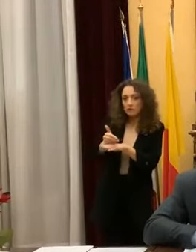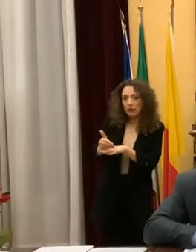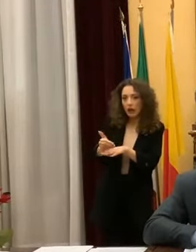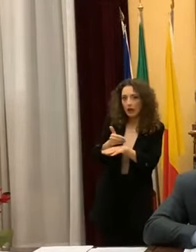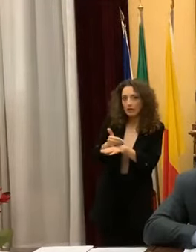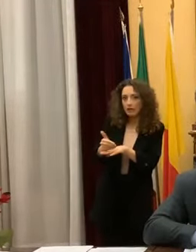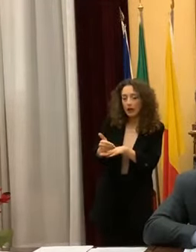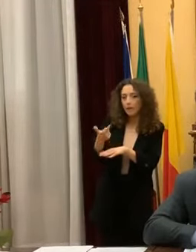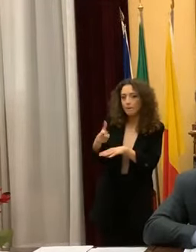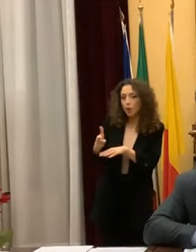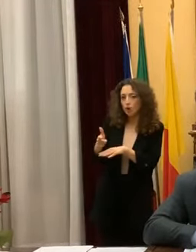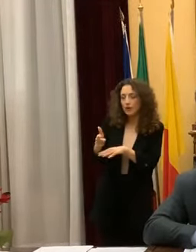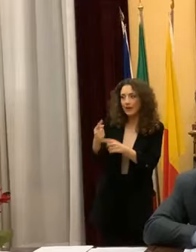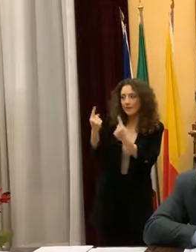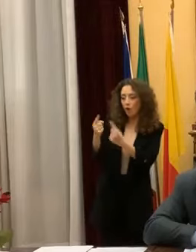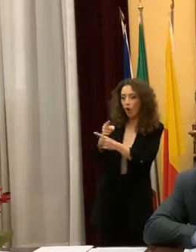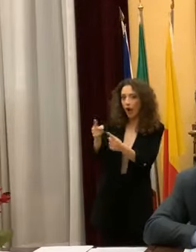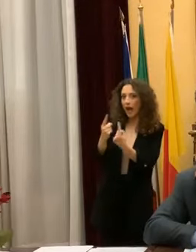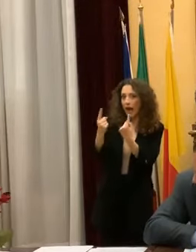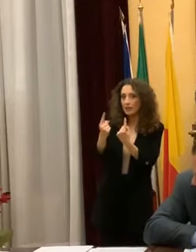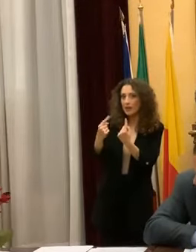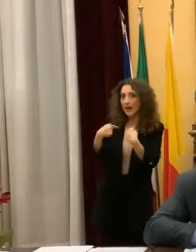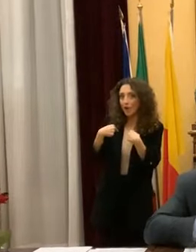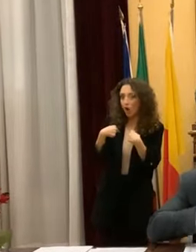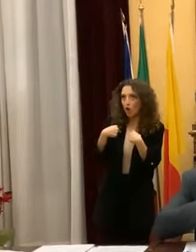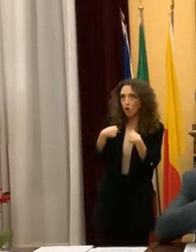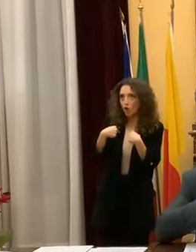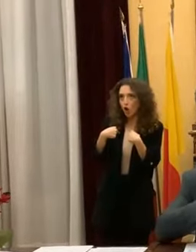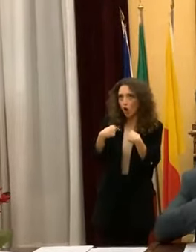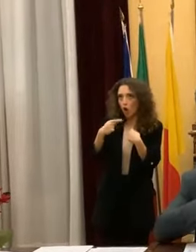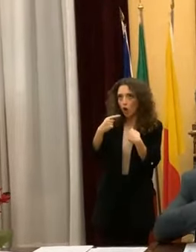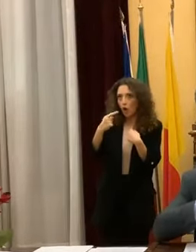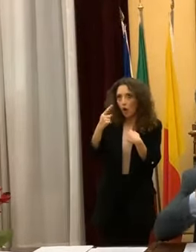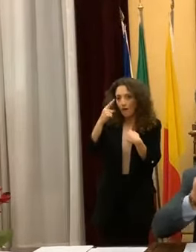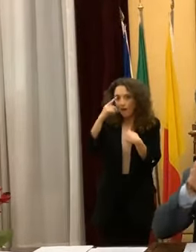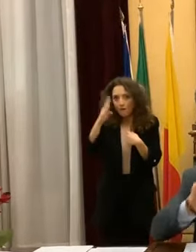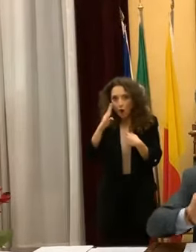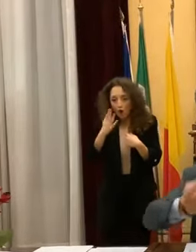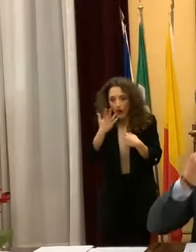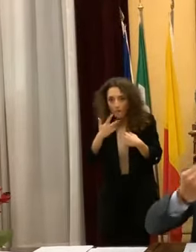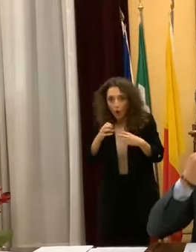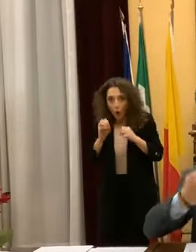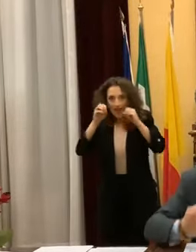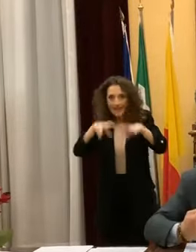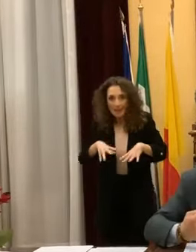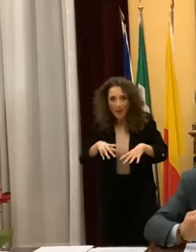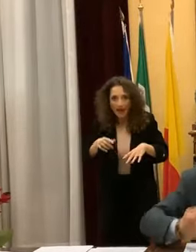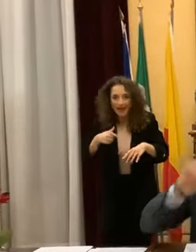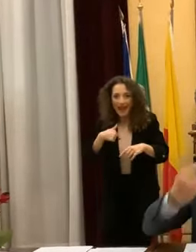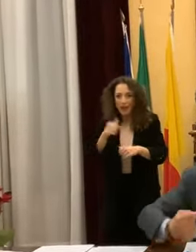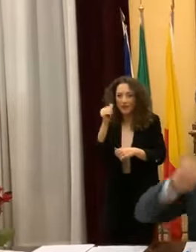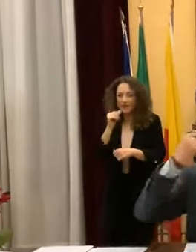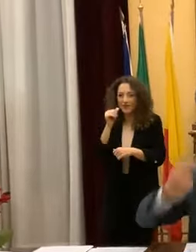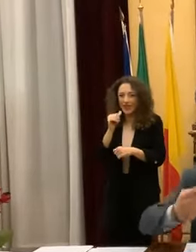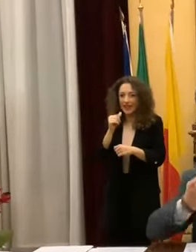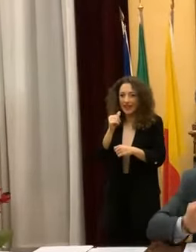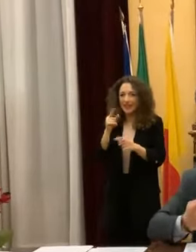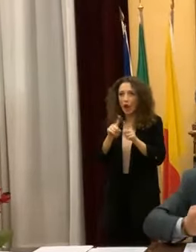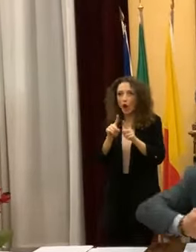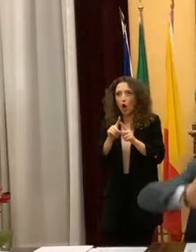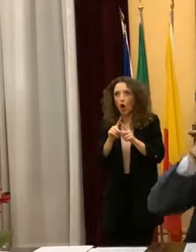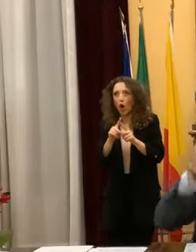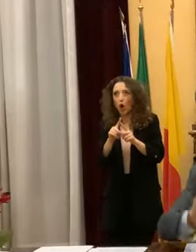di capire se io realmente ero così folle da dimettermi. Io invece ho giocato la partita di portarli fino all'ultimo